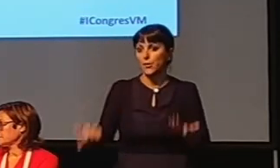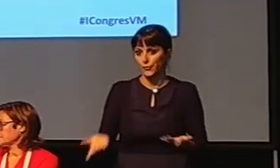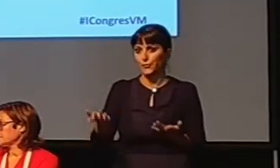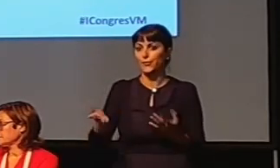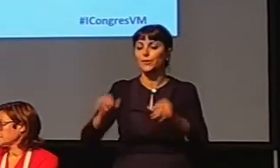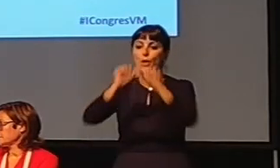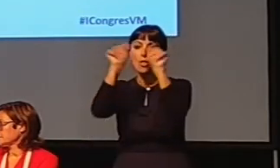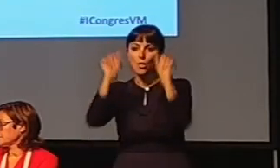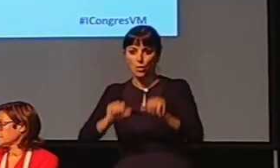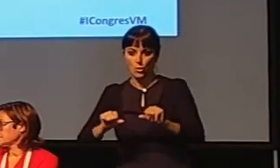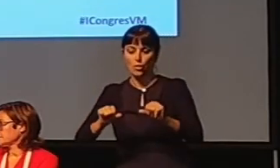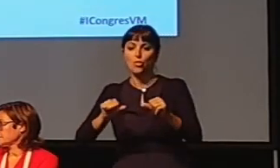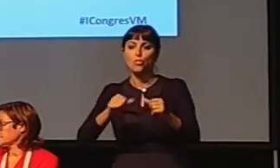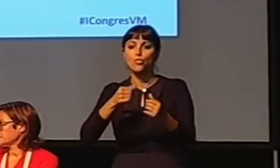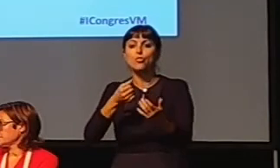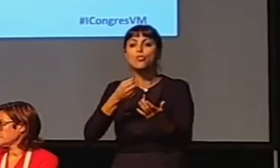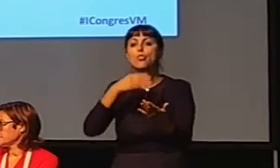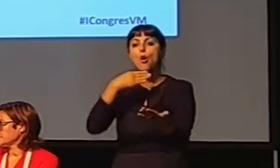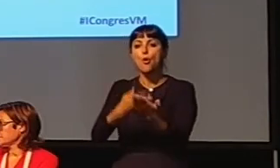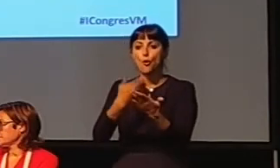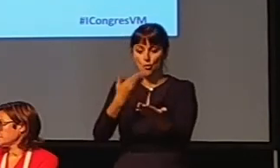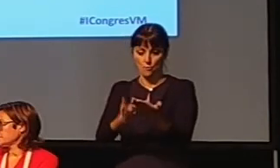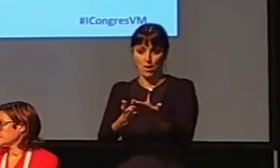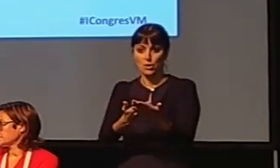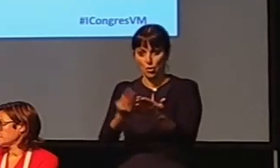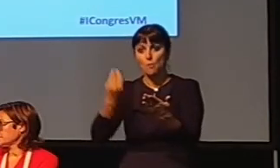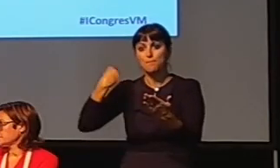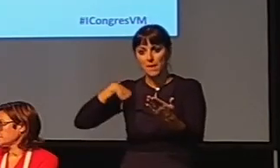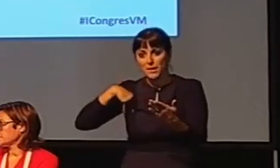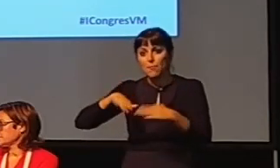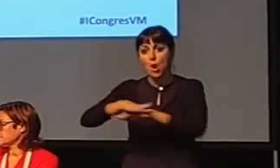estan basats precisament en el tema de la credibilitat. O sigui,